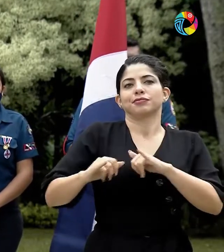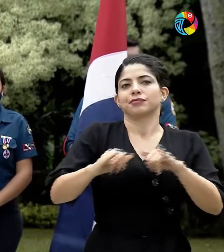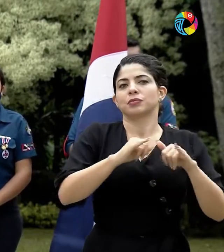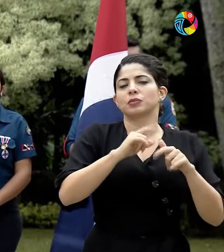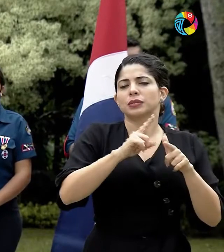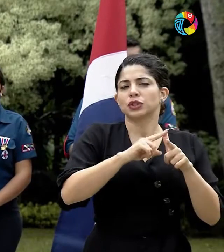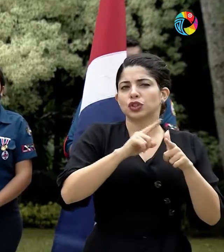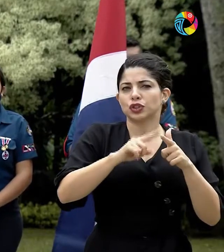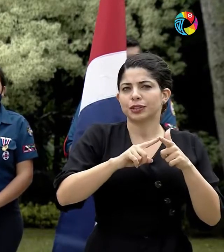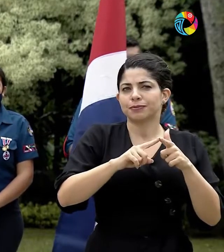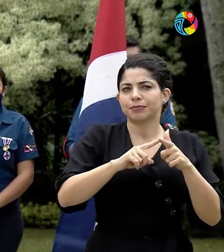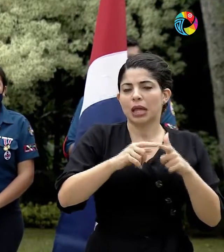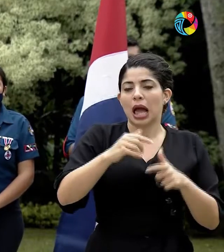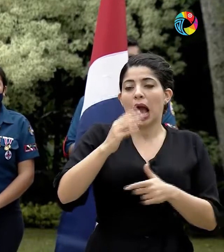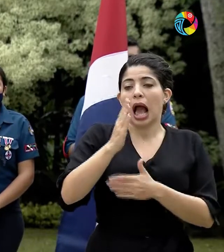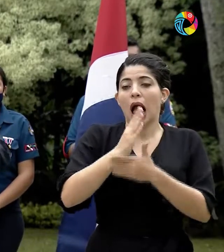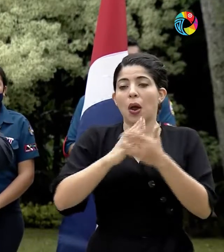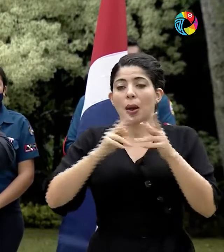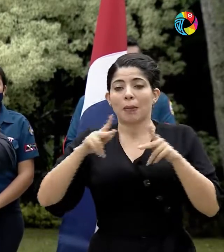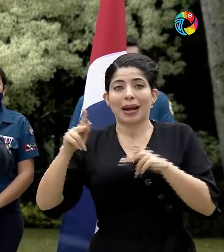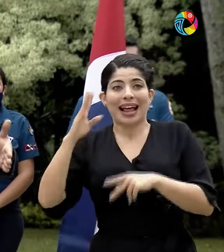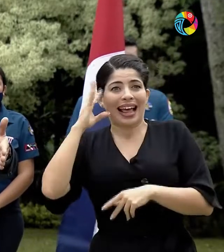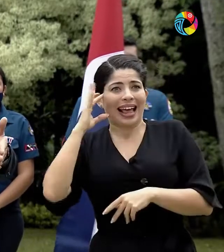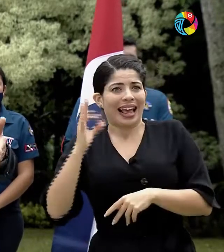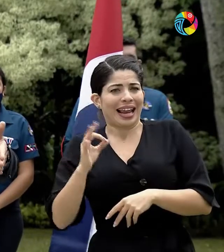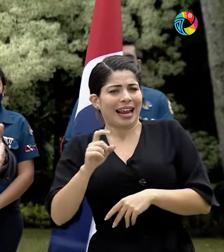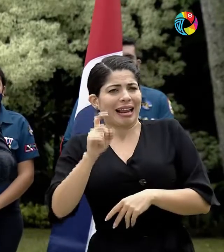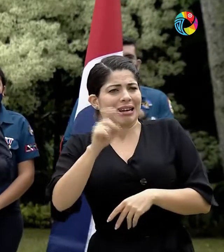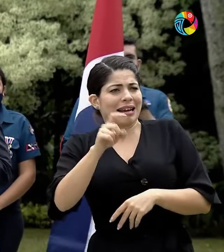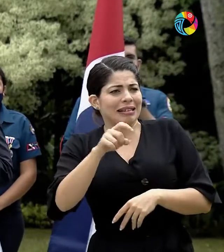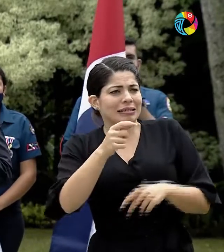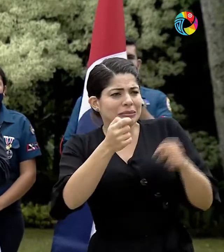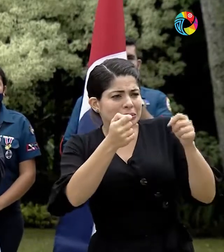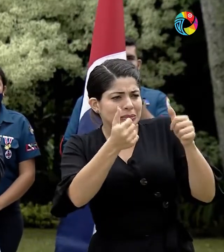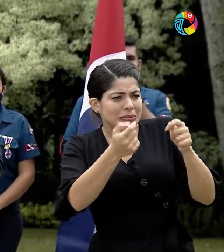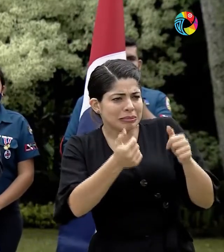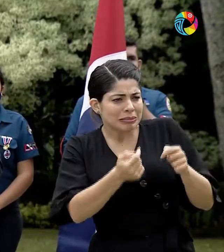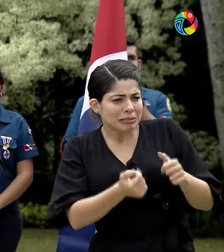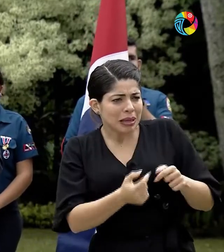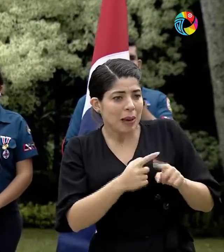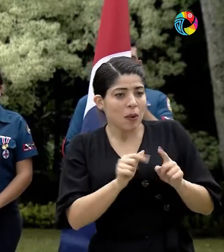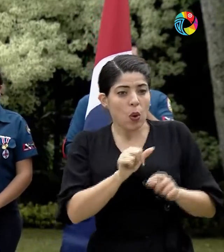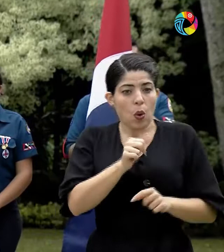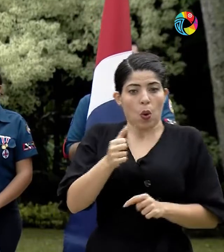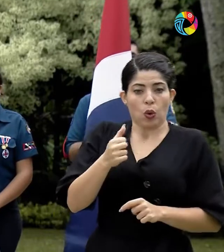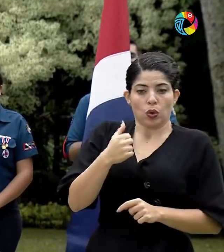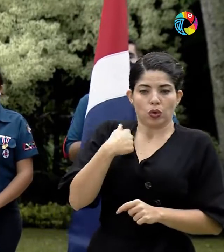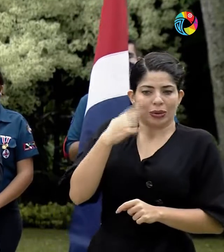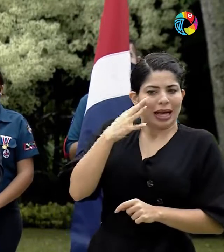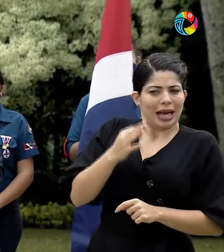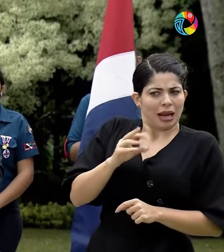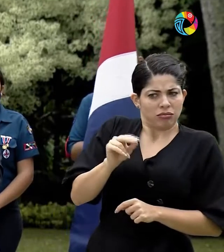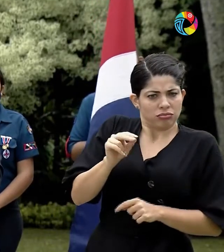Entonces, hay unos que creen que hay que quitar muchos elementos del Estado y habemos otros que creemos que